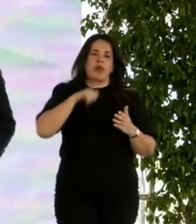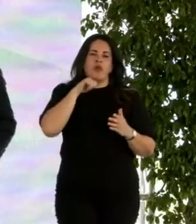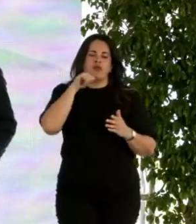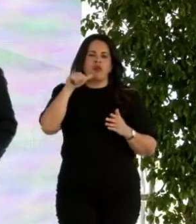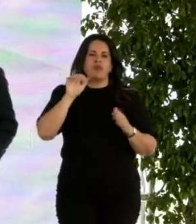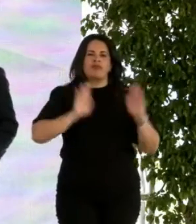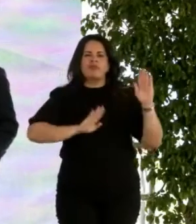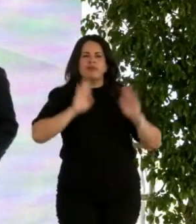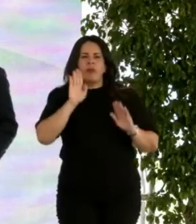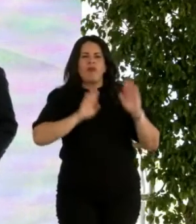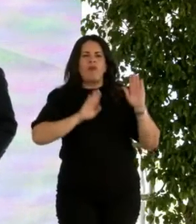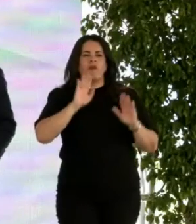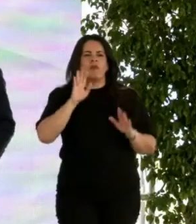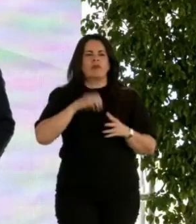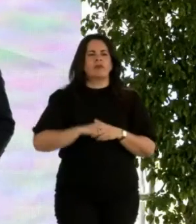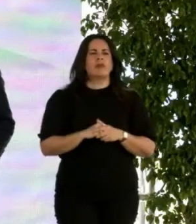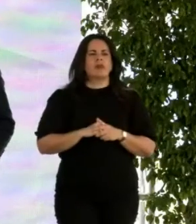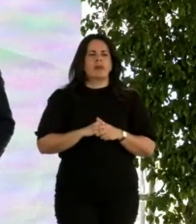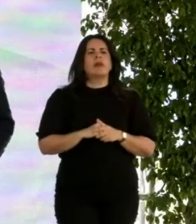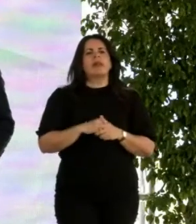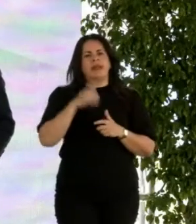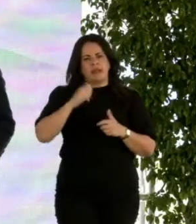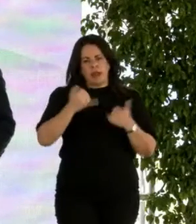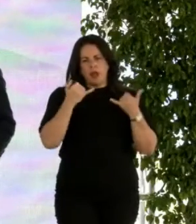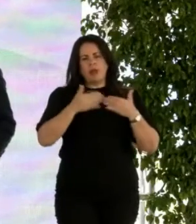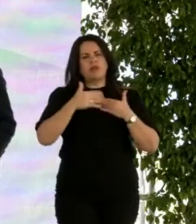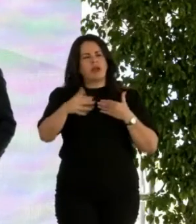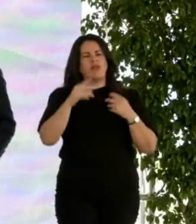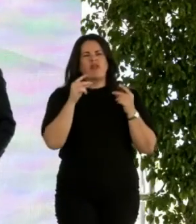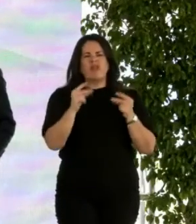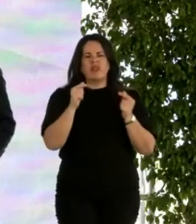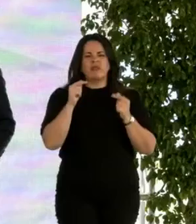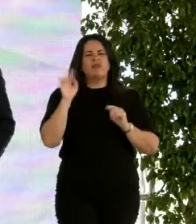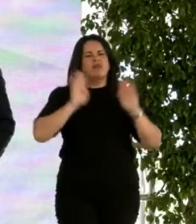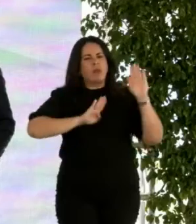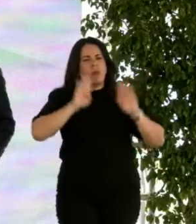se llevaron a votación y se deben llevar a votación rápidamente.